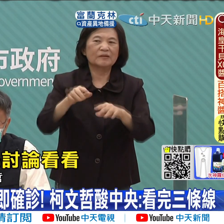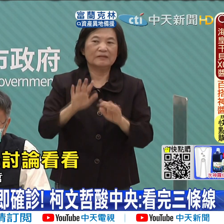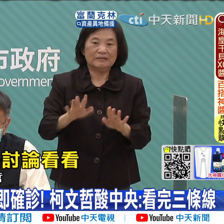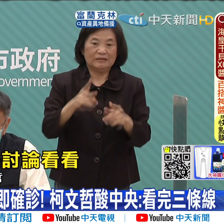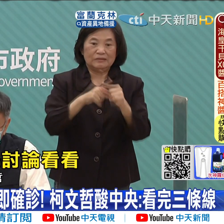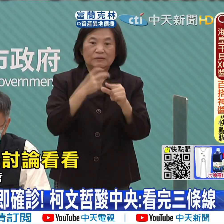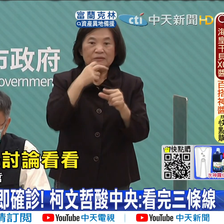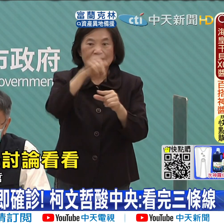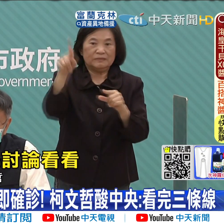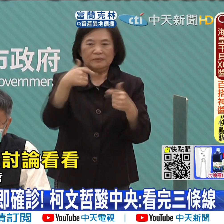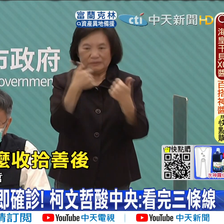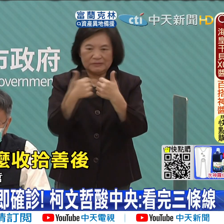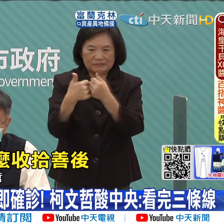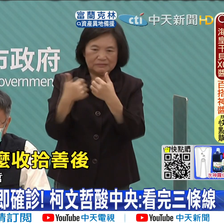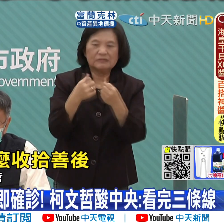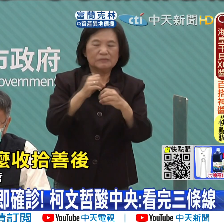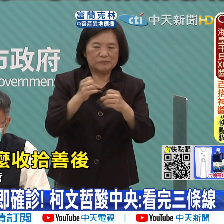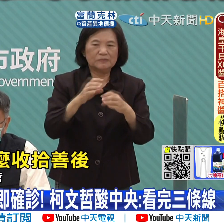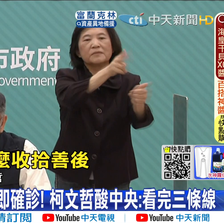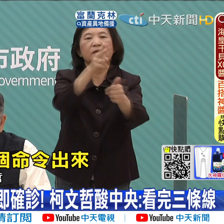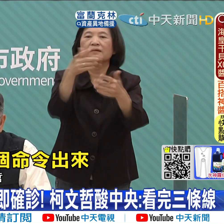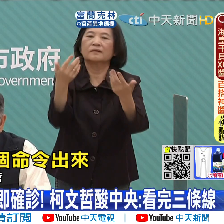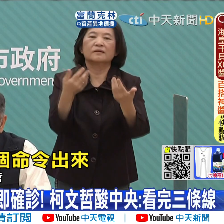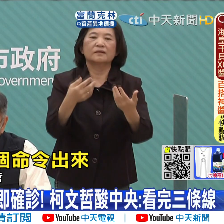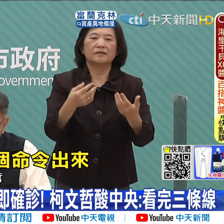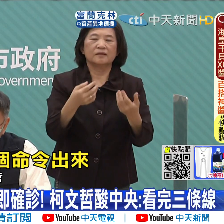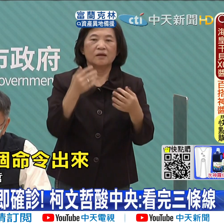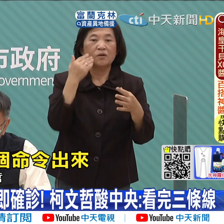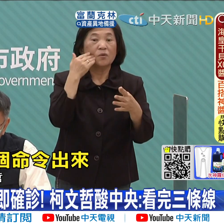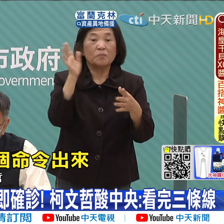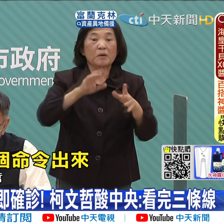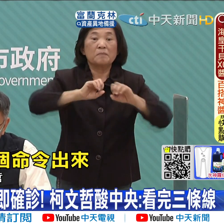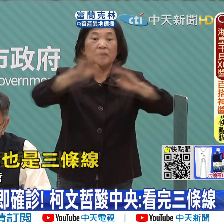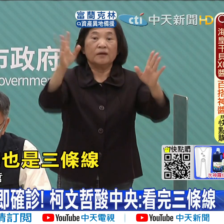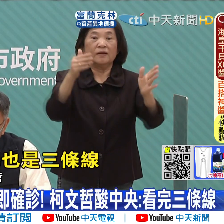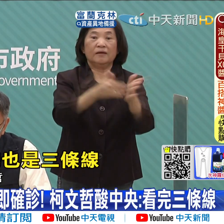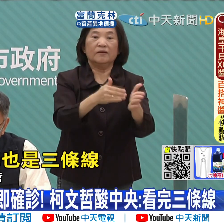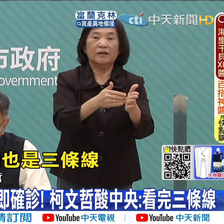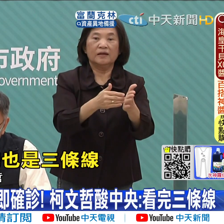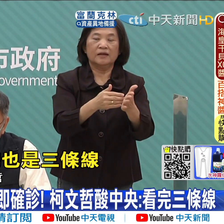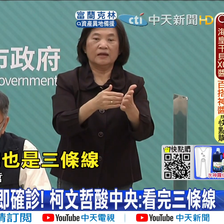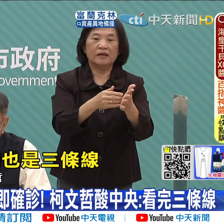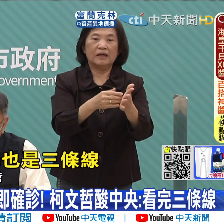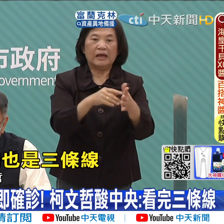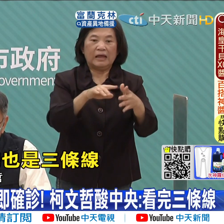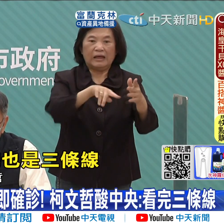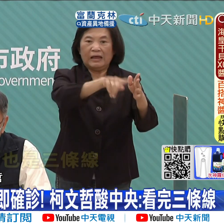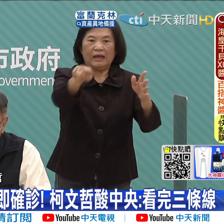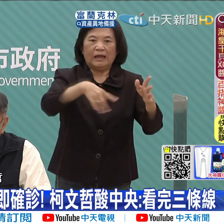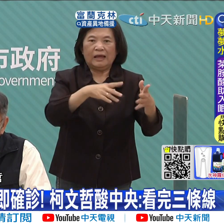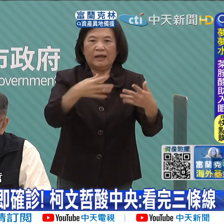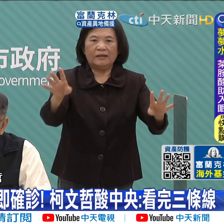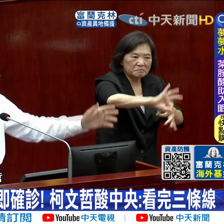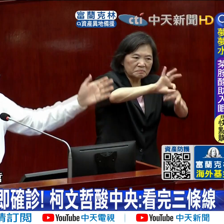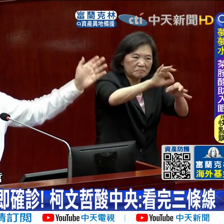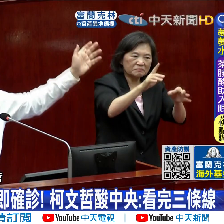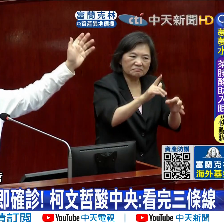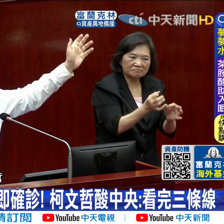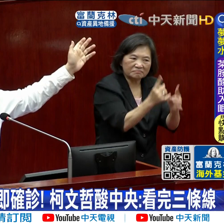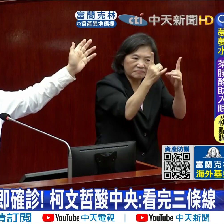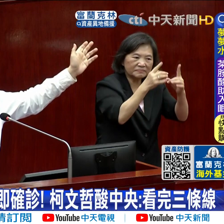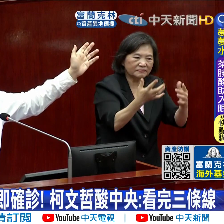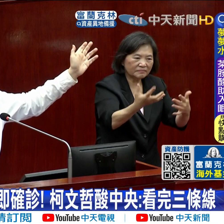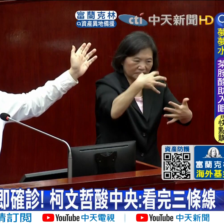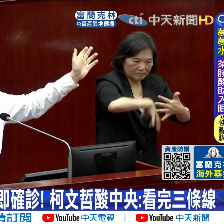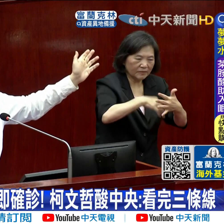会在回去再讨论，看要怎么收善后。那个命令出来我们看完也是三条线的。 因为他